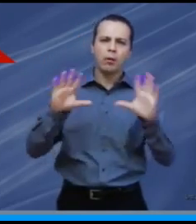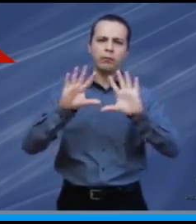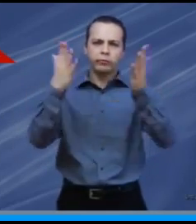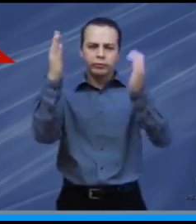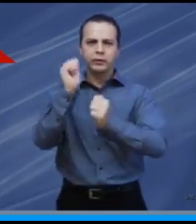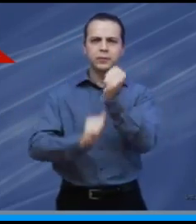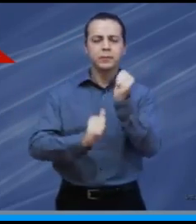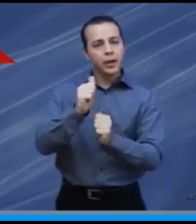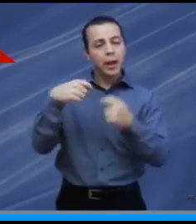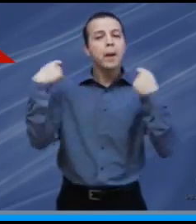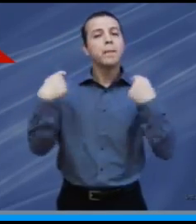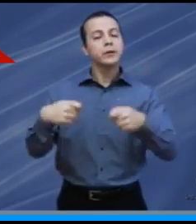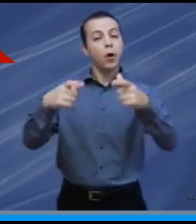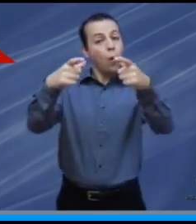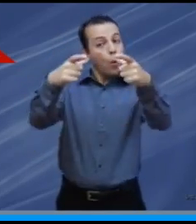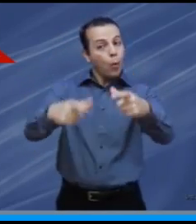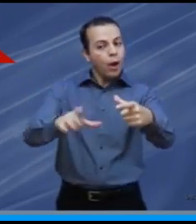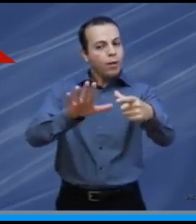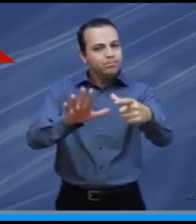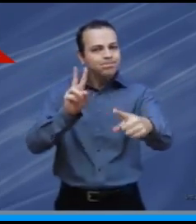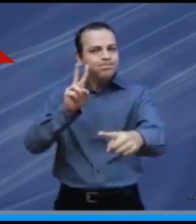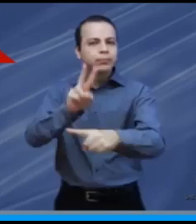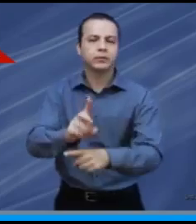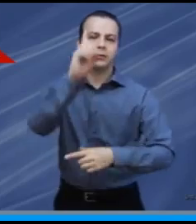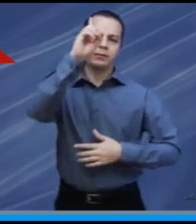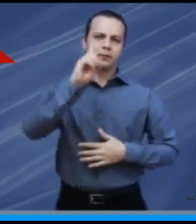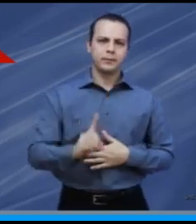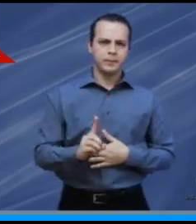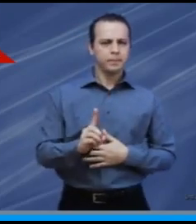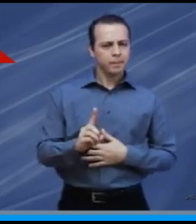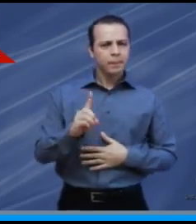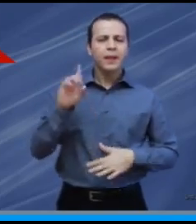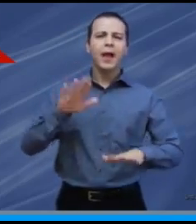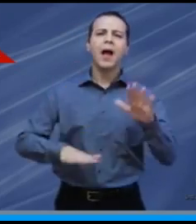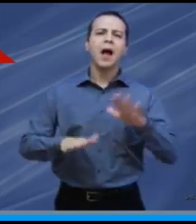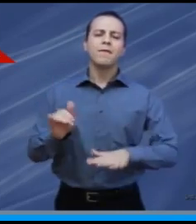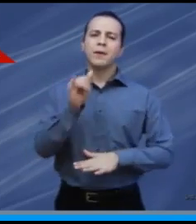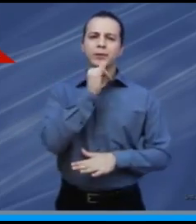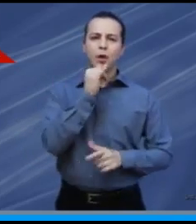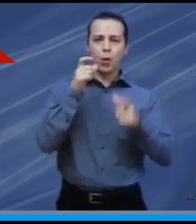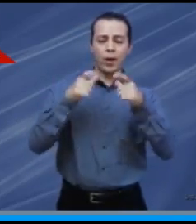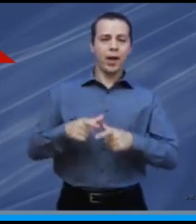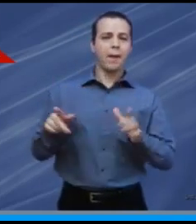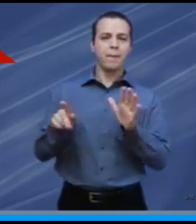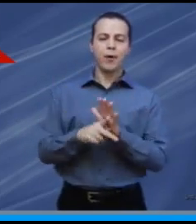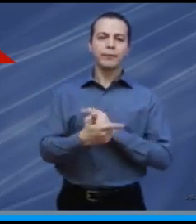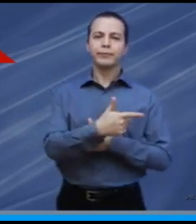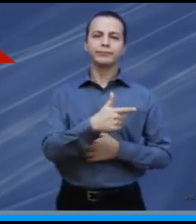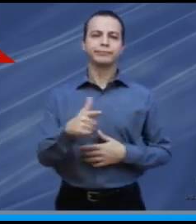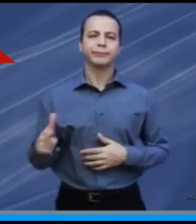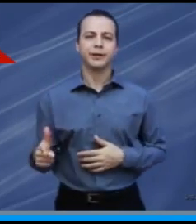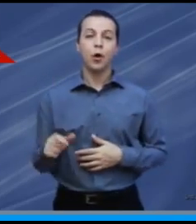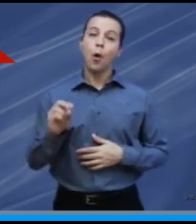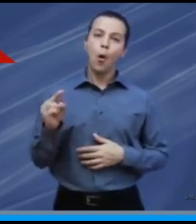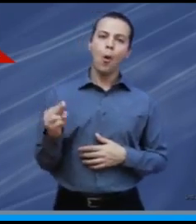afins reservem um espaço para pessoas com deficiência. Muitas vezes esses espaços não são